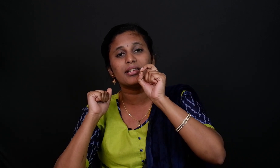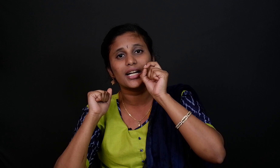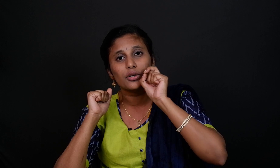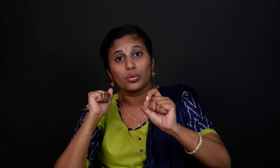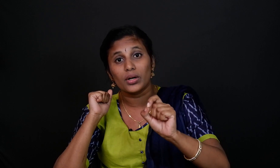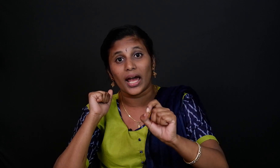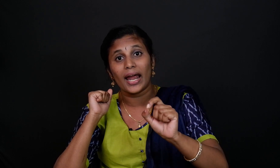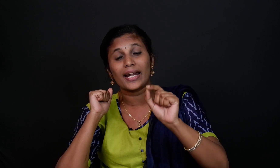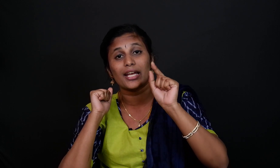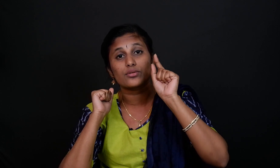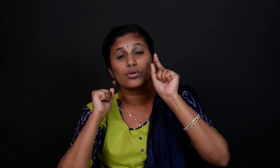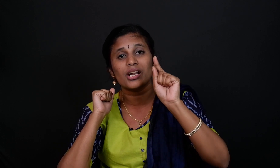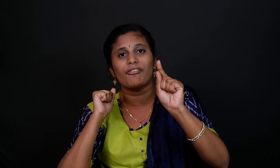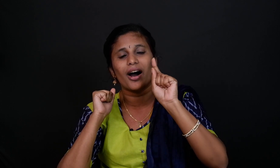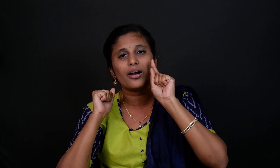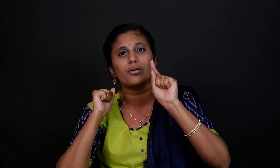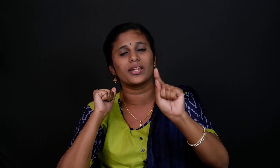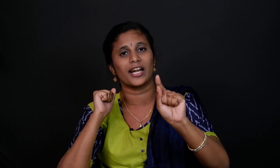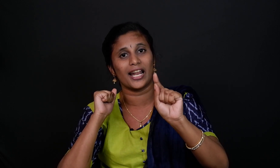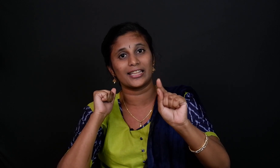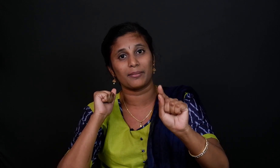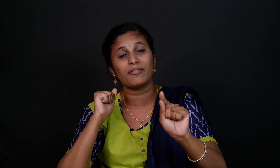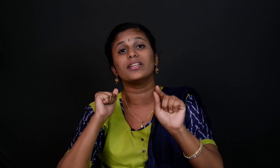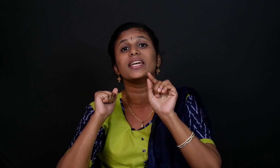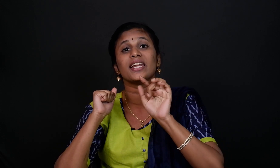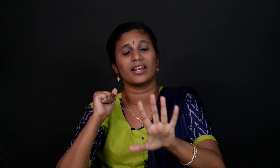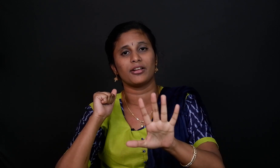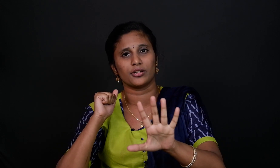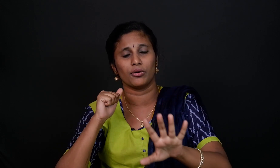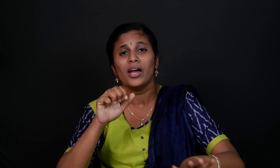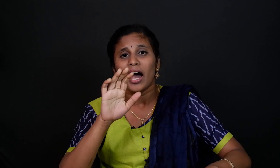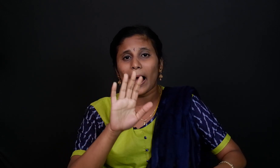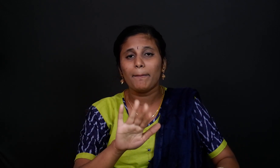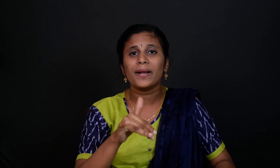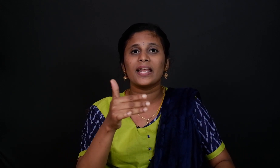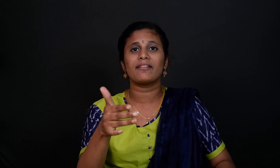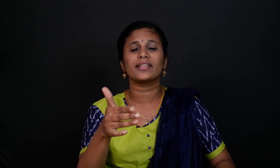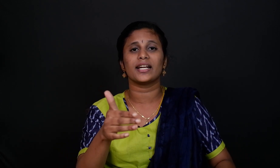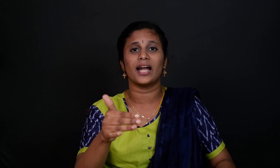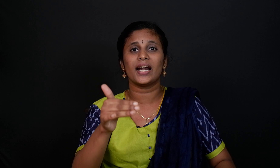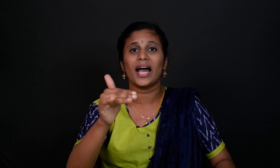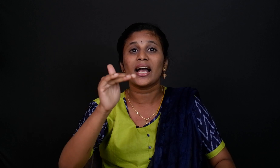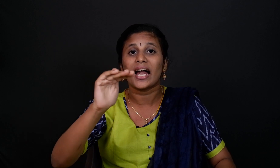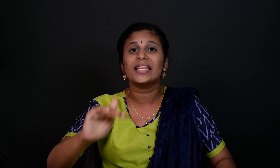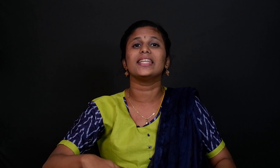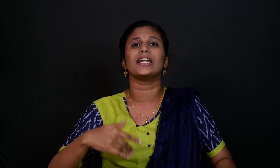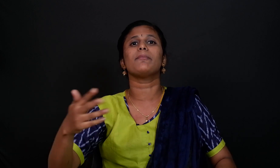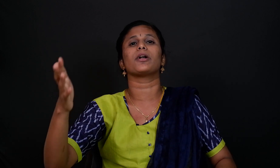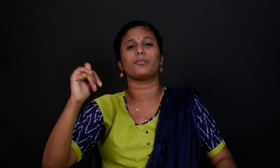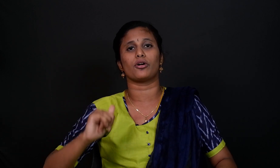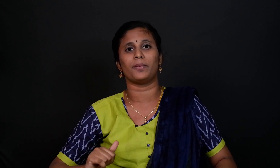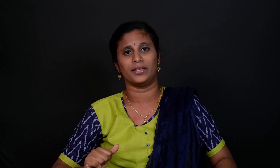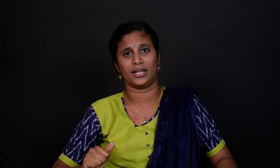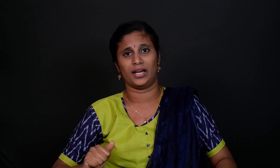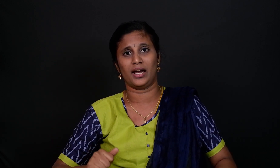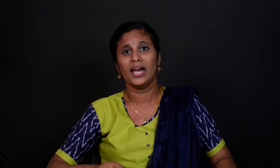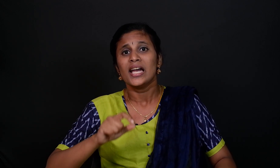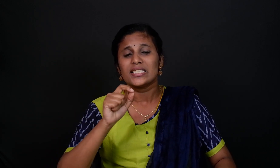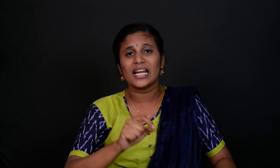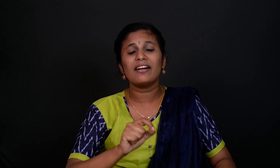December 2022 நீங்க சொன்ன வாக்குறுதிகள் எல்லாத்தையுமே வந்து நீங்க நிறைவேற்றணும், அப்படி நிறைவேற்றலைன்னா நாங்க அடுத்து என்ன பண்ண போறோம்னு பாத்தீங்கன்னா,